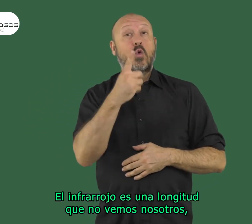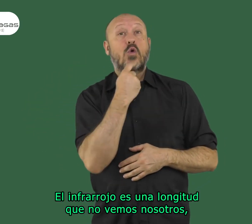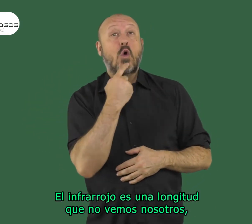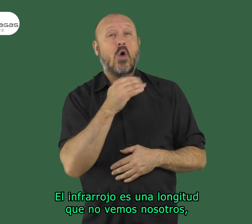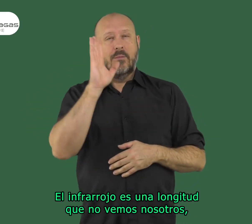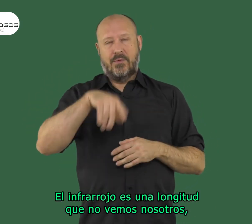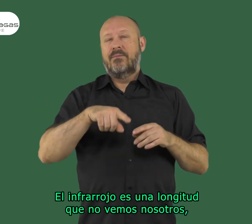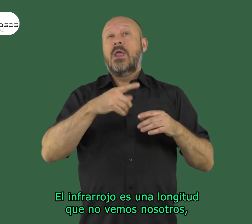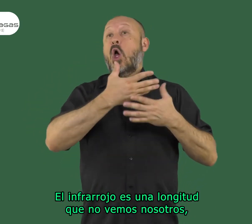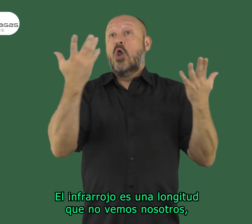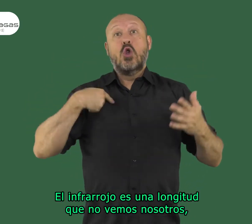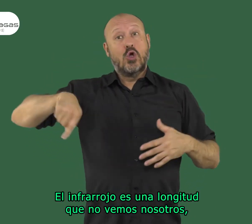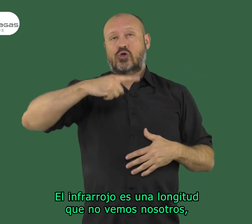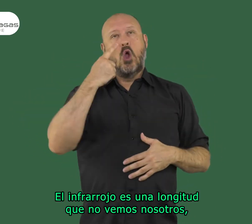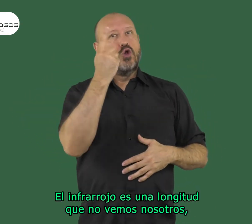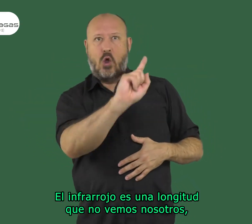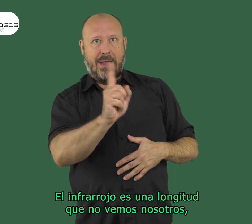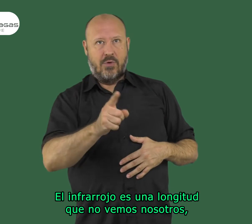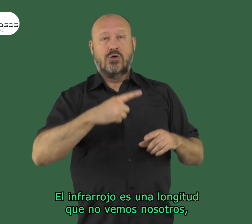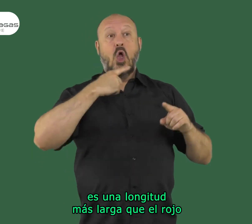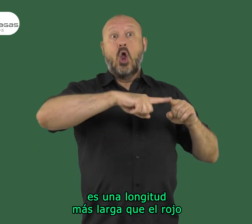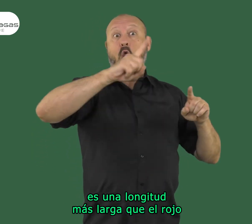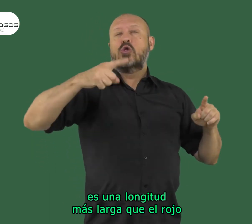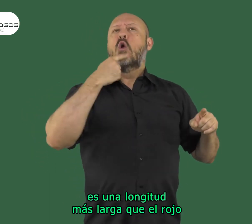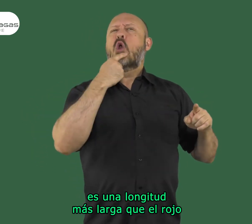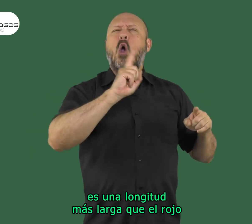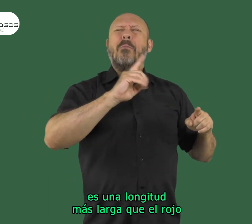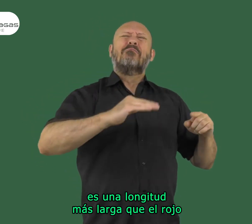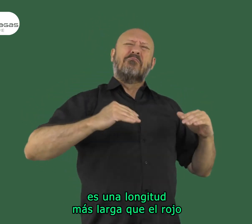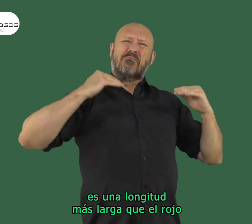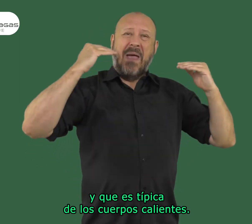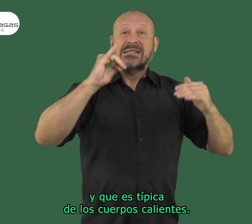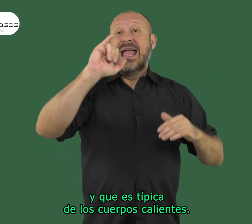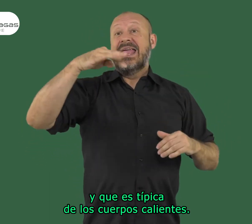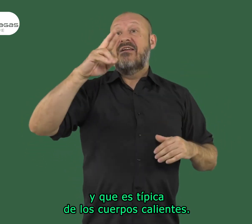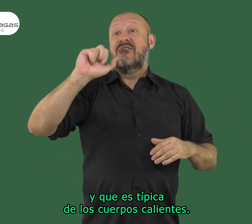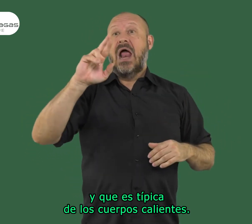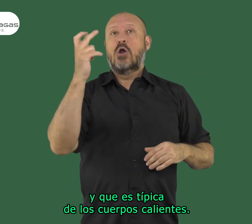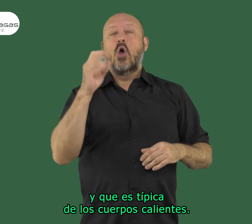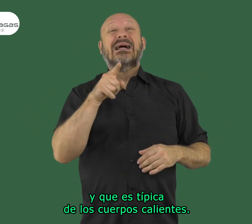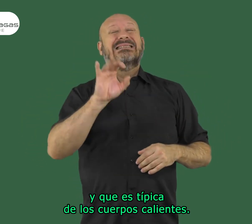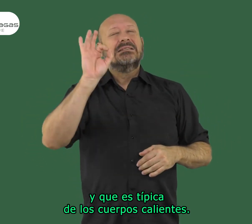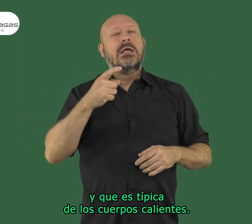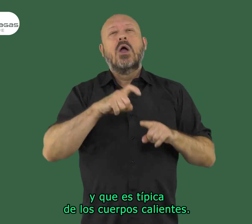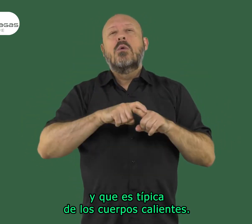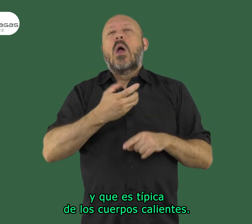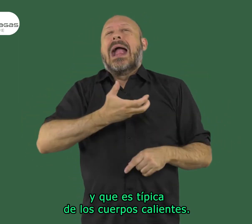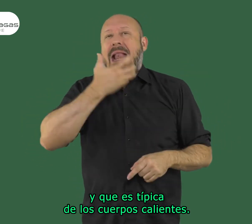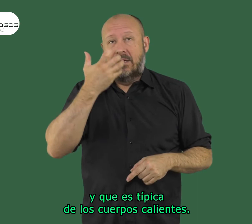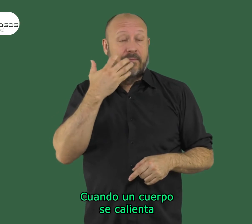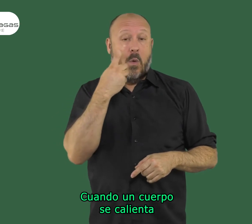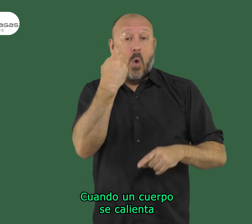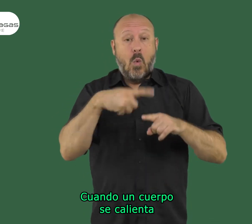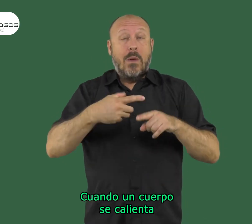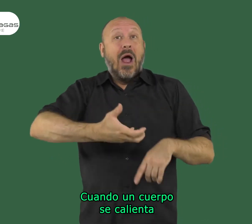El infrarrojo es, en definitiva, es una longitud que no vemos nosotros, es una longitud más larga que el rojo y que es típica de los cuerpos calientes.